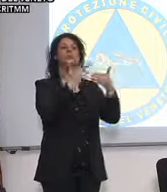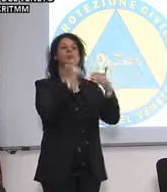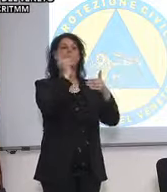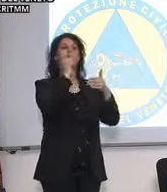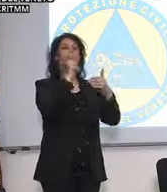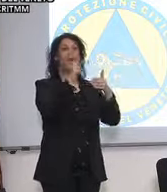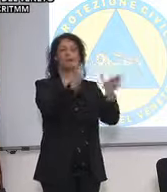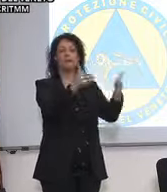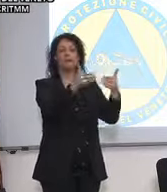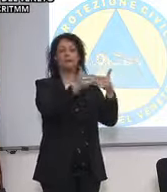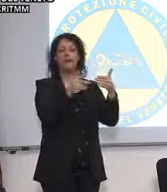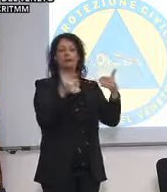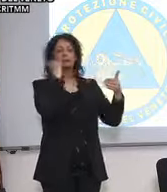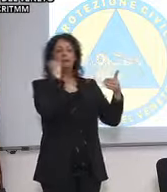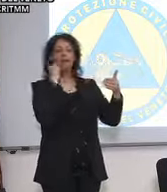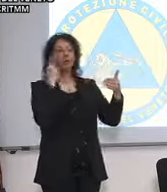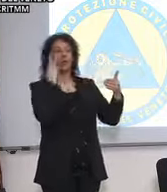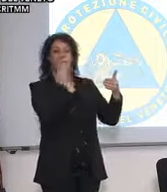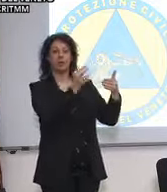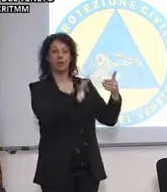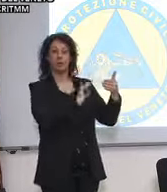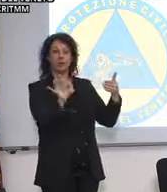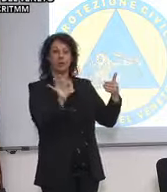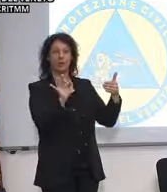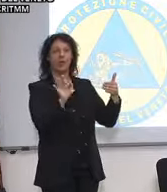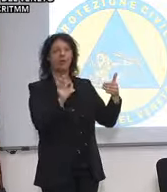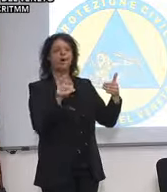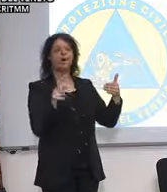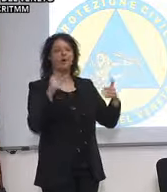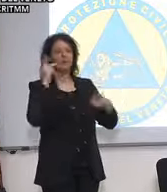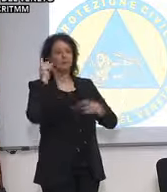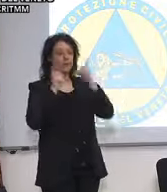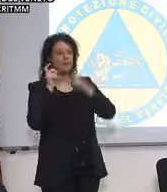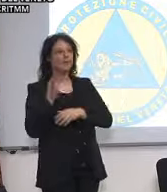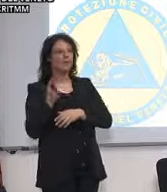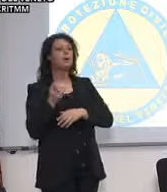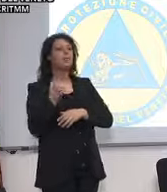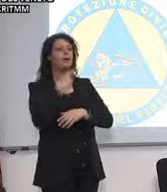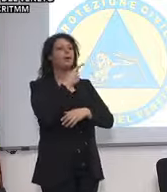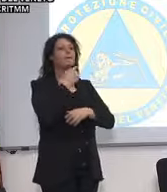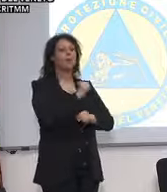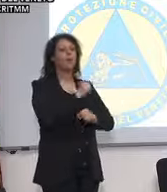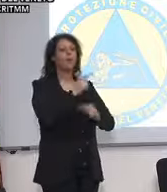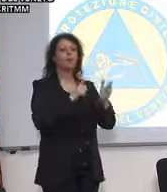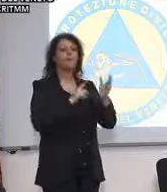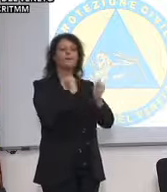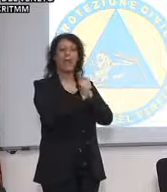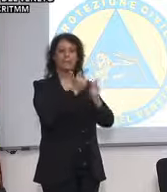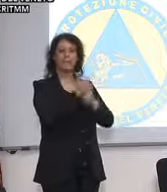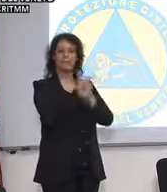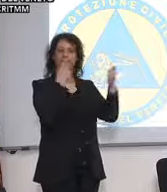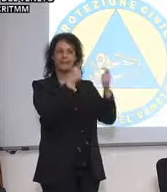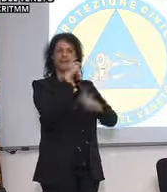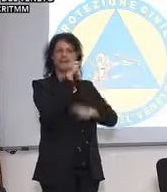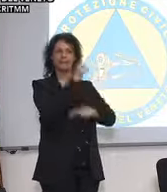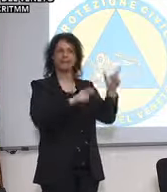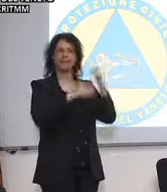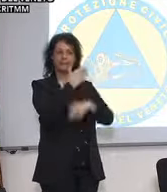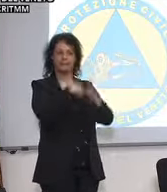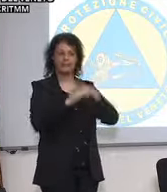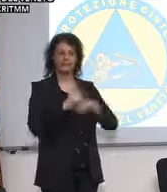forzata clausura possa avere delle conseguenze molto serie sui loro figli, e ancora chi ha invece dei parenti che sono o per motivi